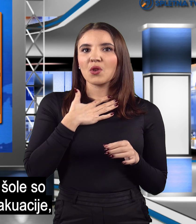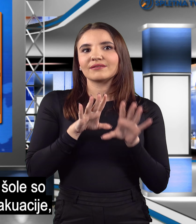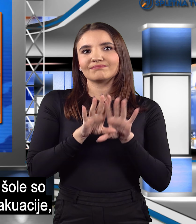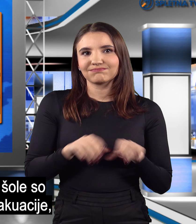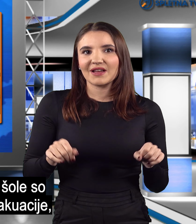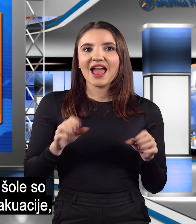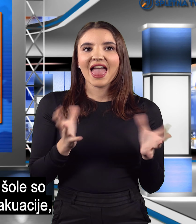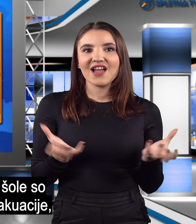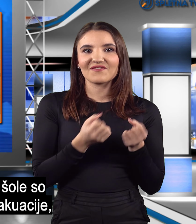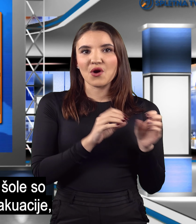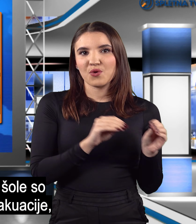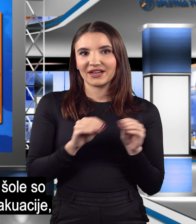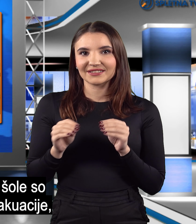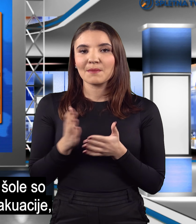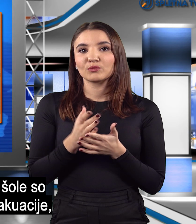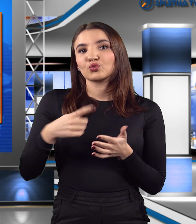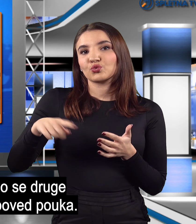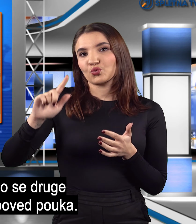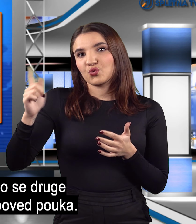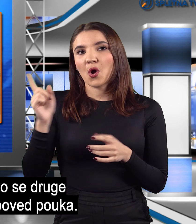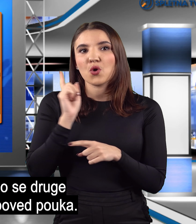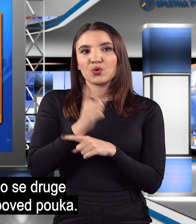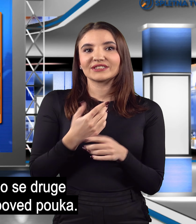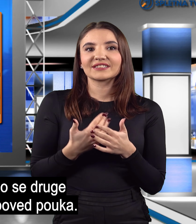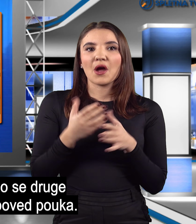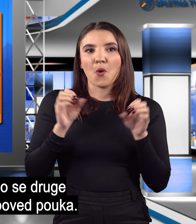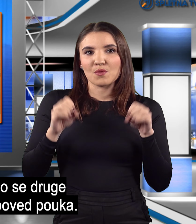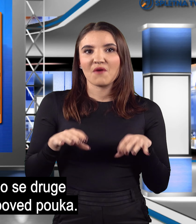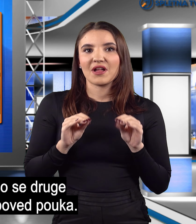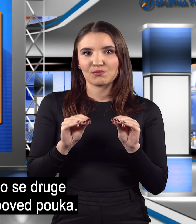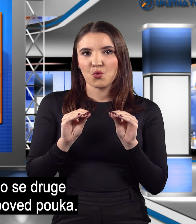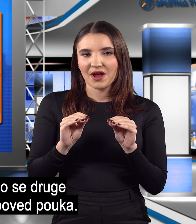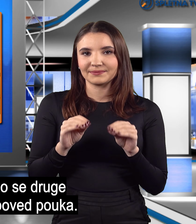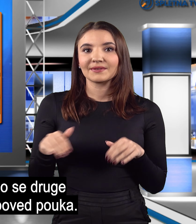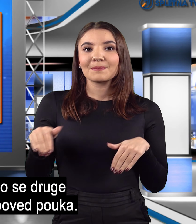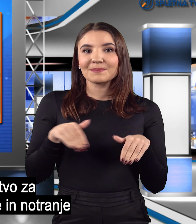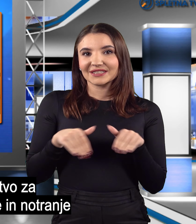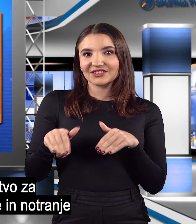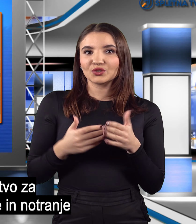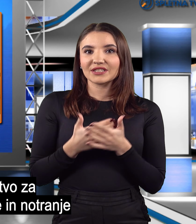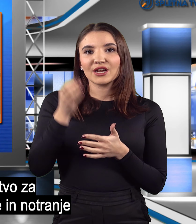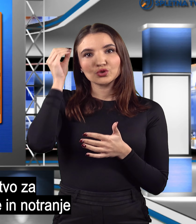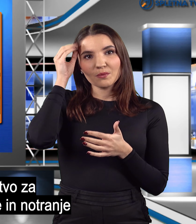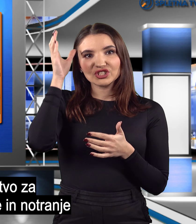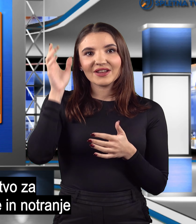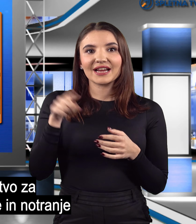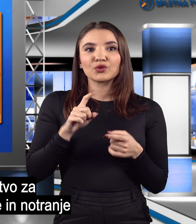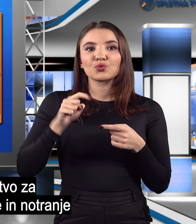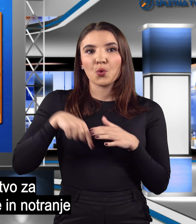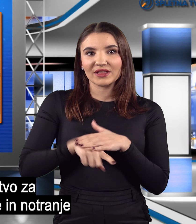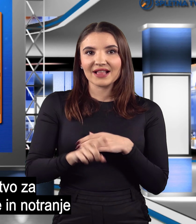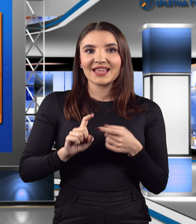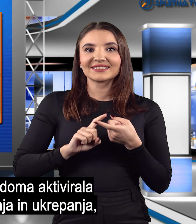bila specifična. Nekatere šole so izvedle evakuacije, medtem ko so se druge odločile za odpoved pouka. Ministrstvo